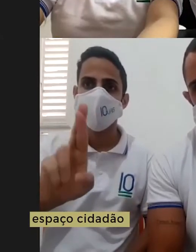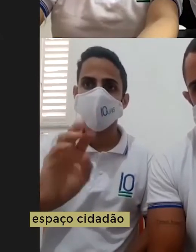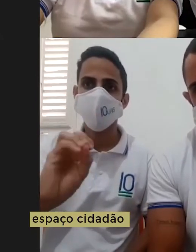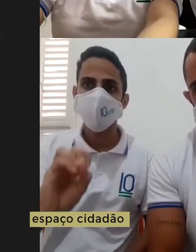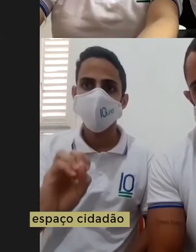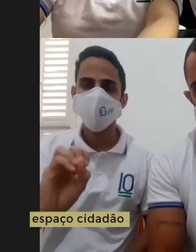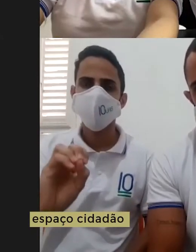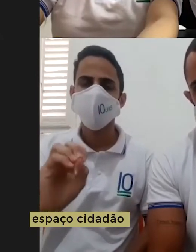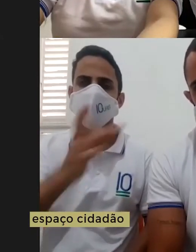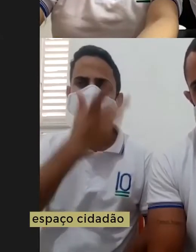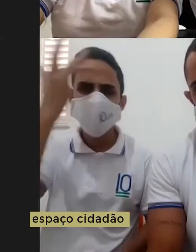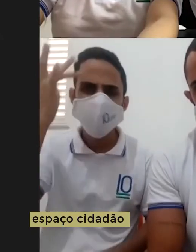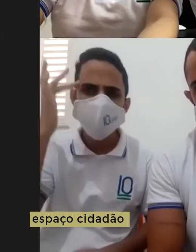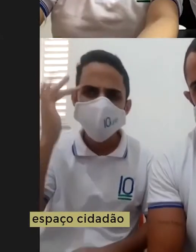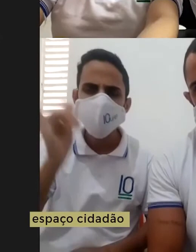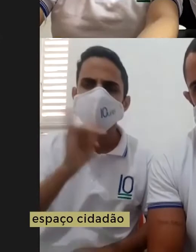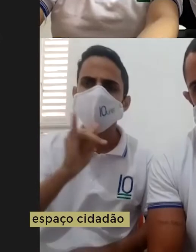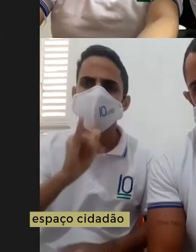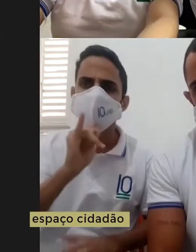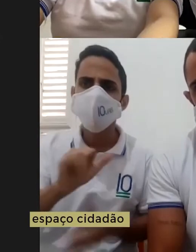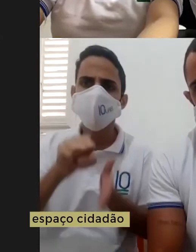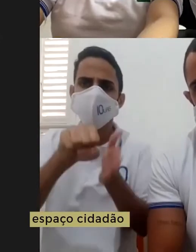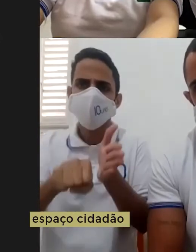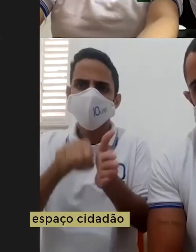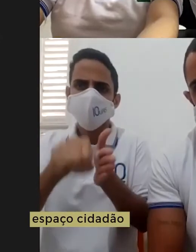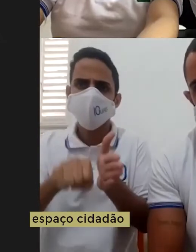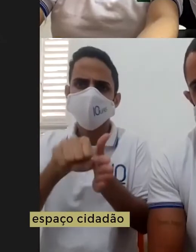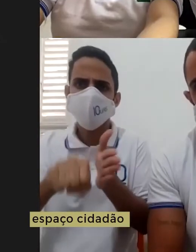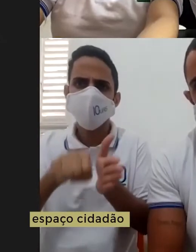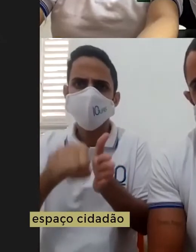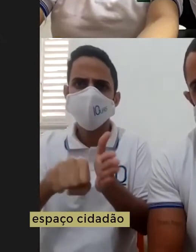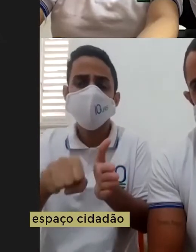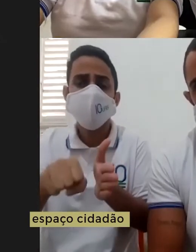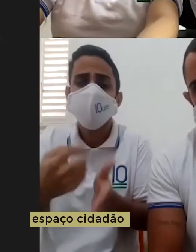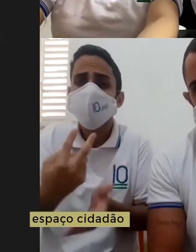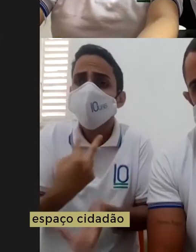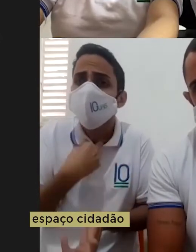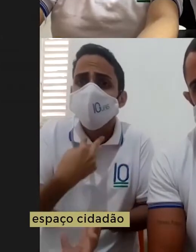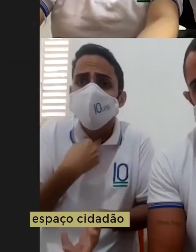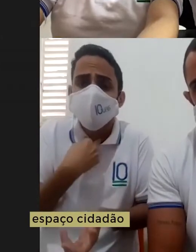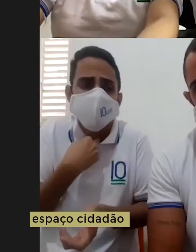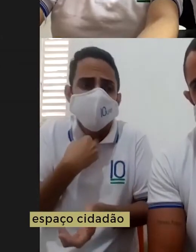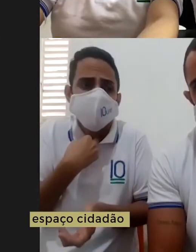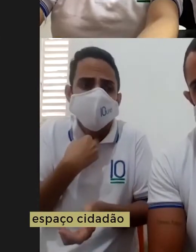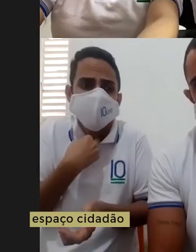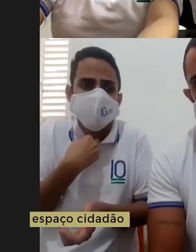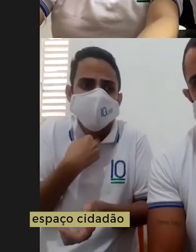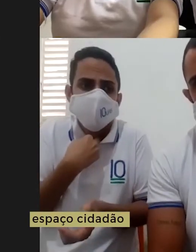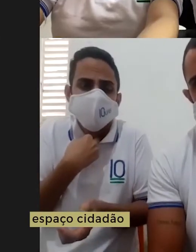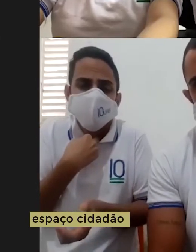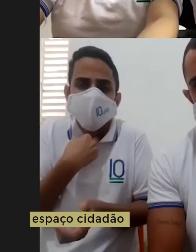necessidade, ela não consegue ir para a praia de Ponta Negra, né? Salvo